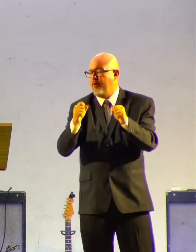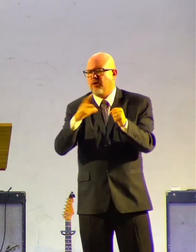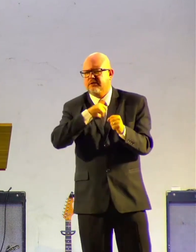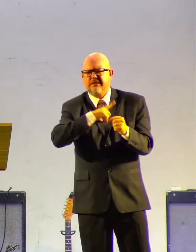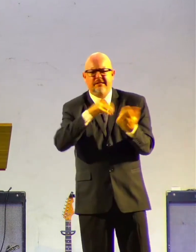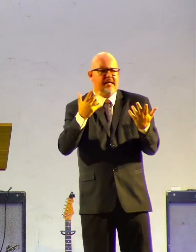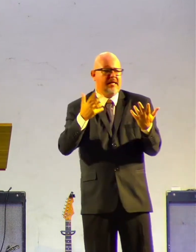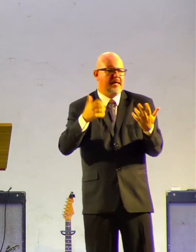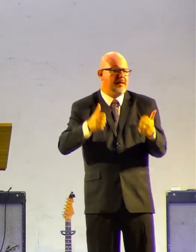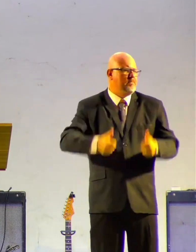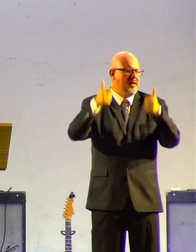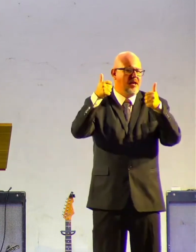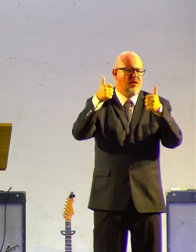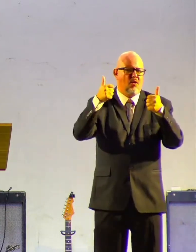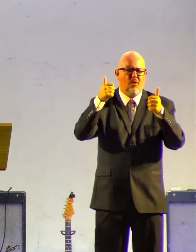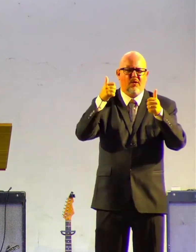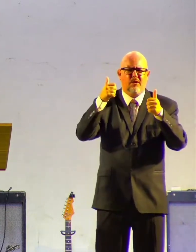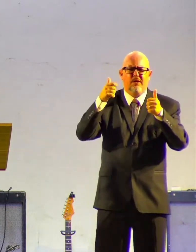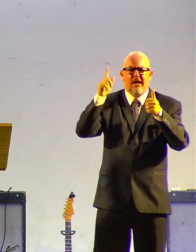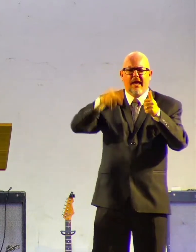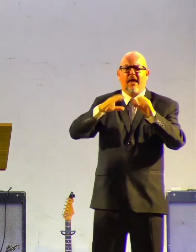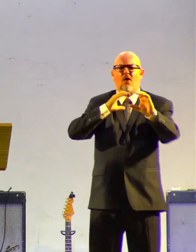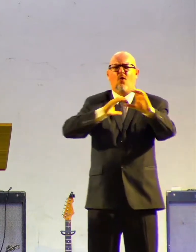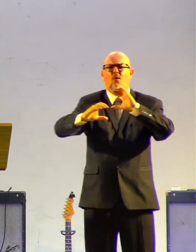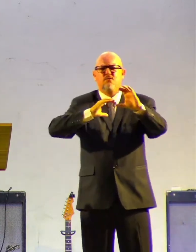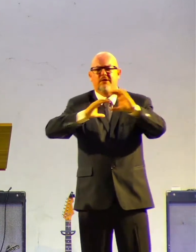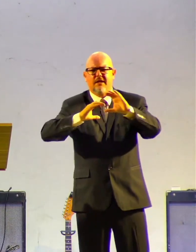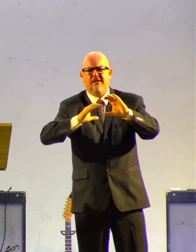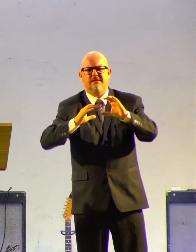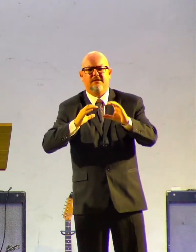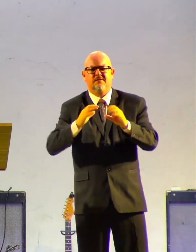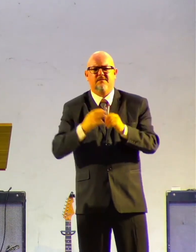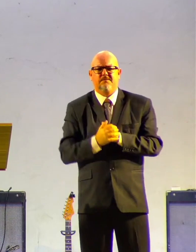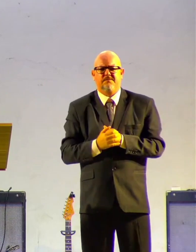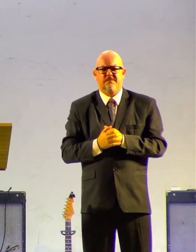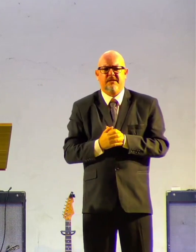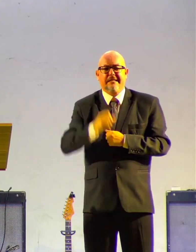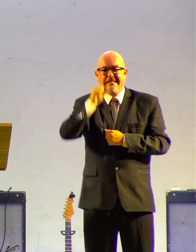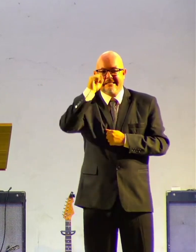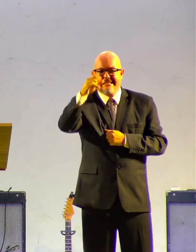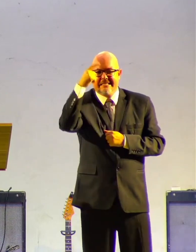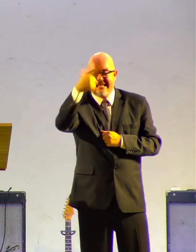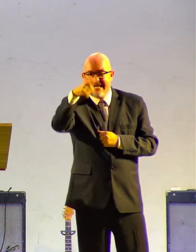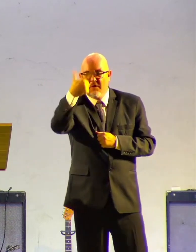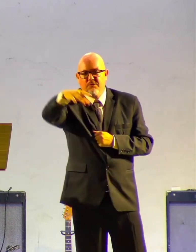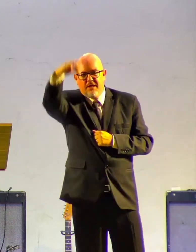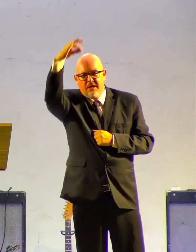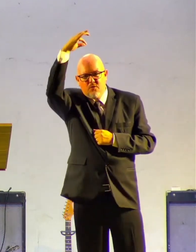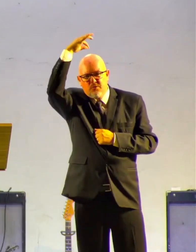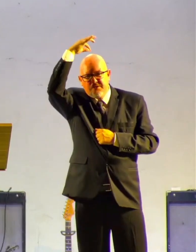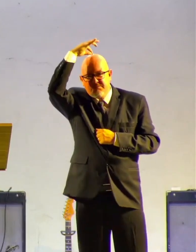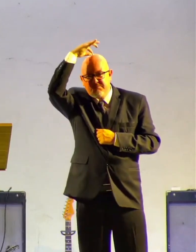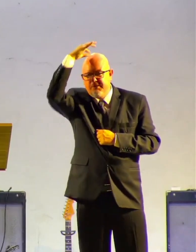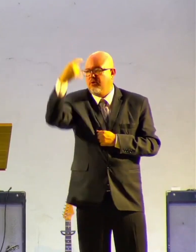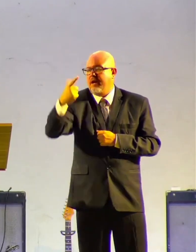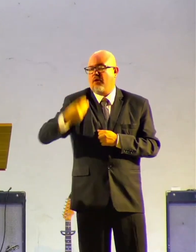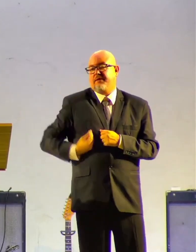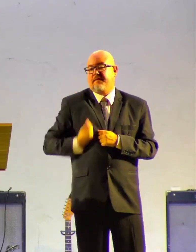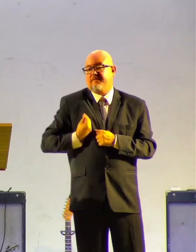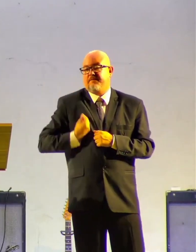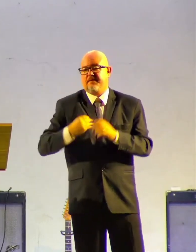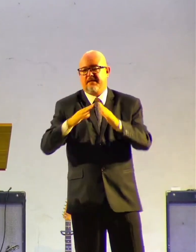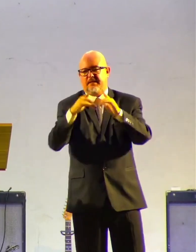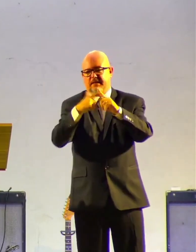pode ter as melhores técnicas de comunicação. Sem o Espírito Santo, não tem vida na